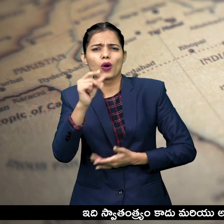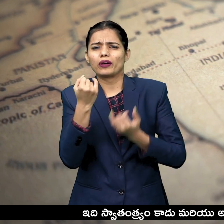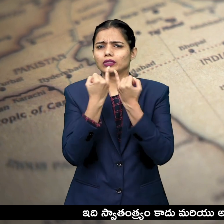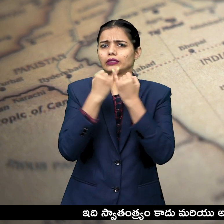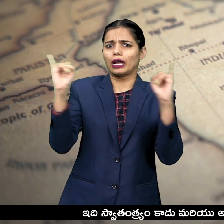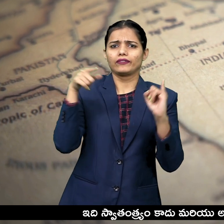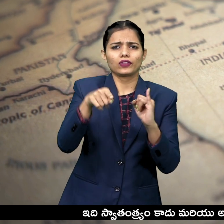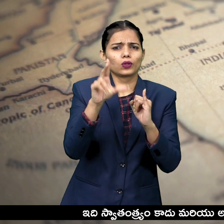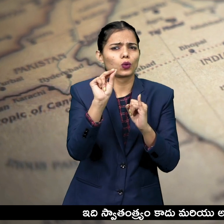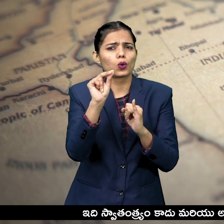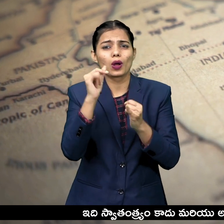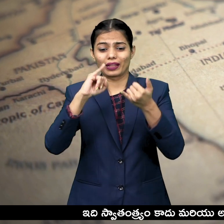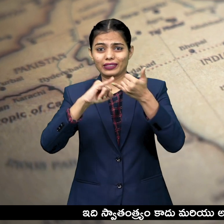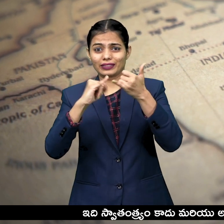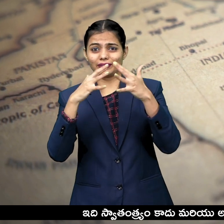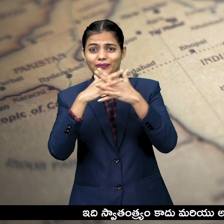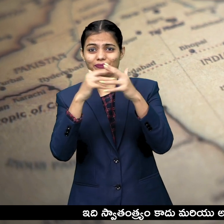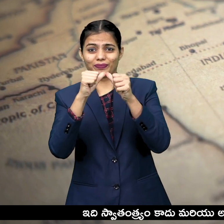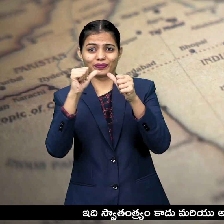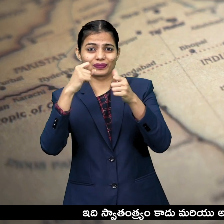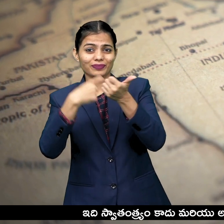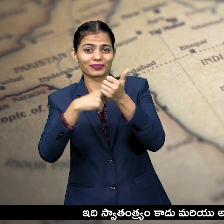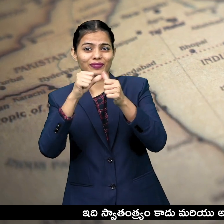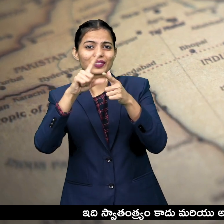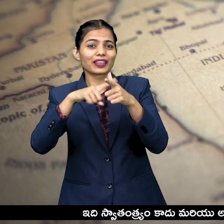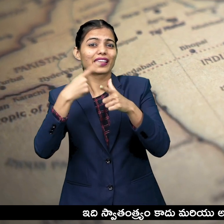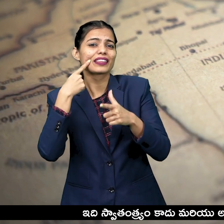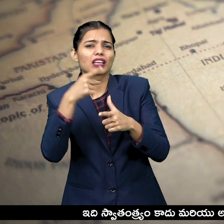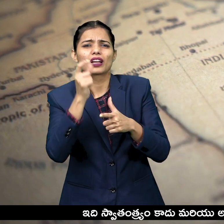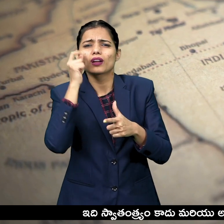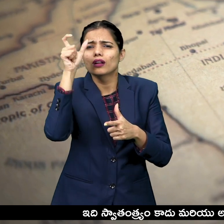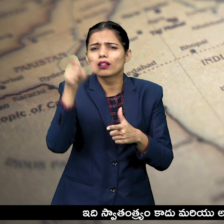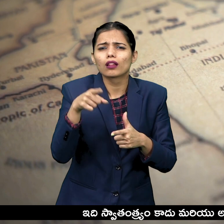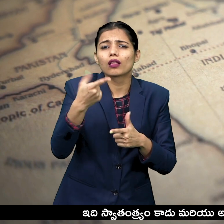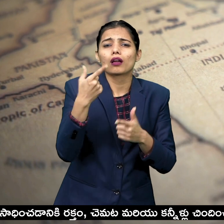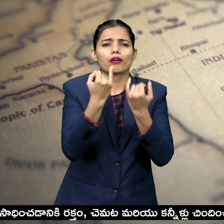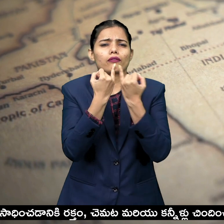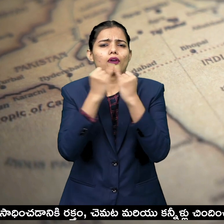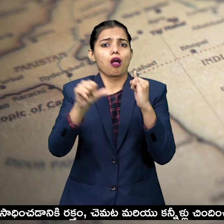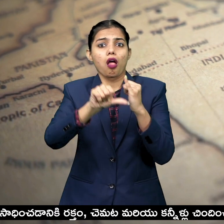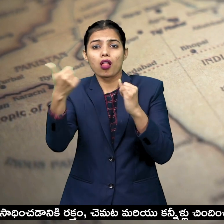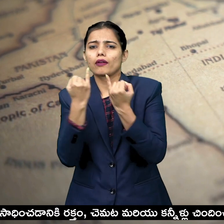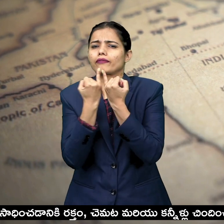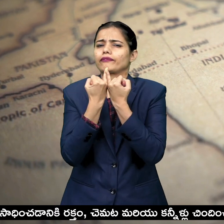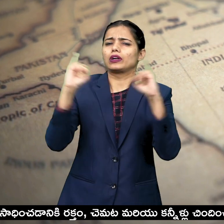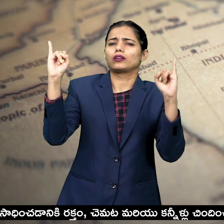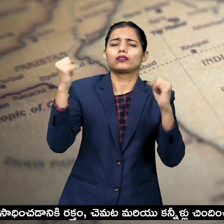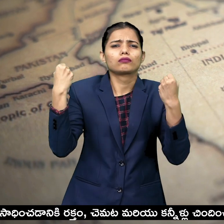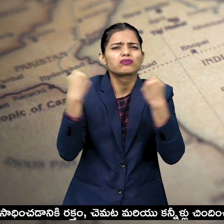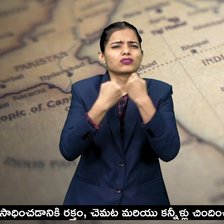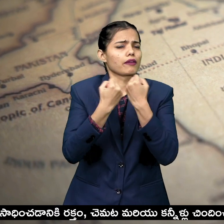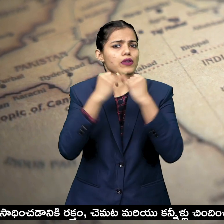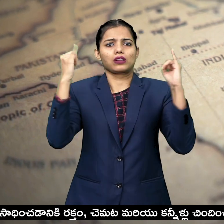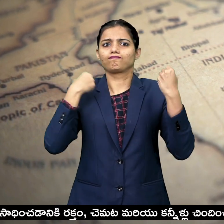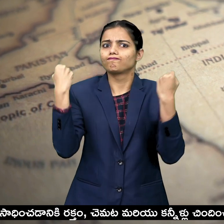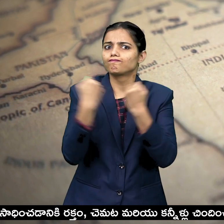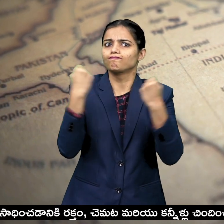కాదు మరియు అతను మరియు ఇతర స్వాతంత్ర్య సమరయోధులు సాధించడానికి రక్తం, చెమట